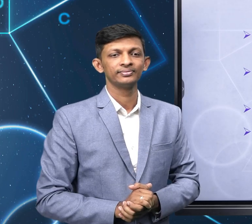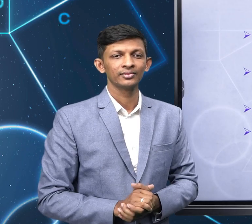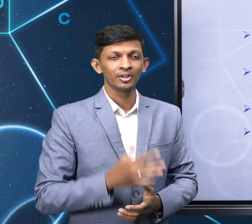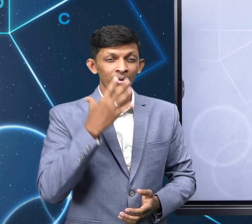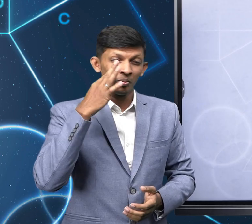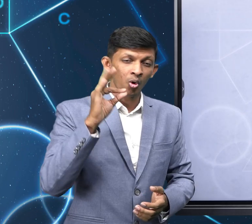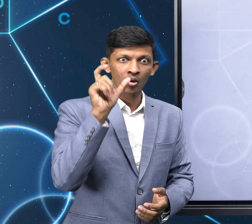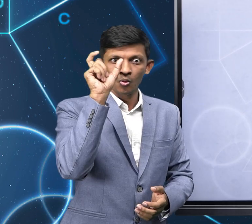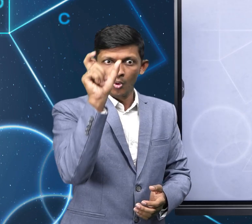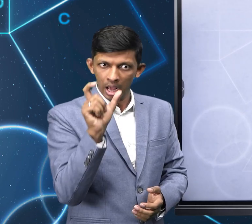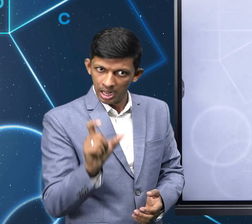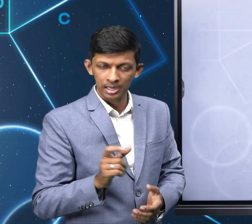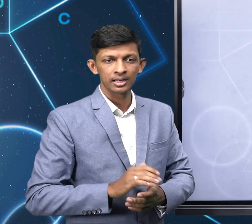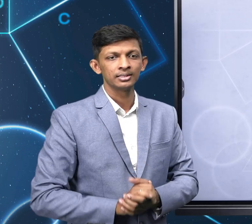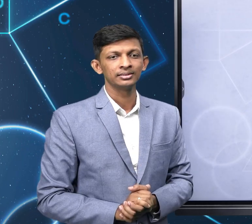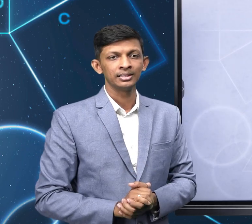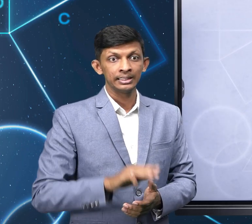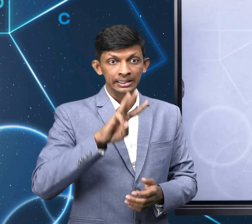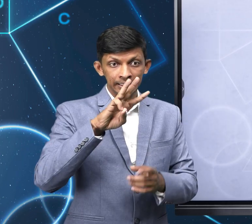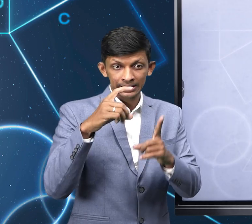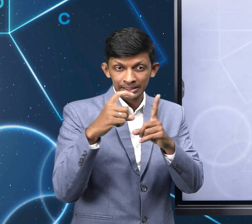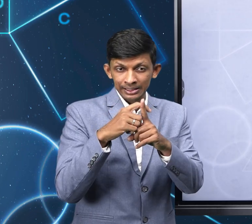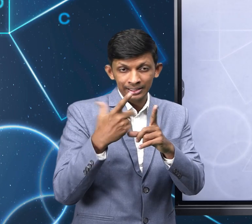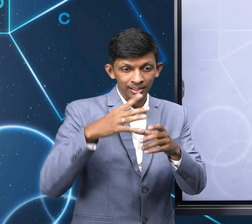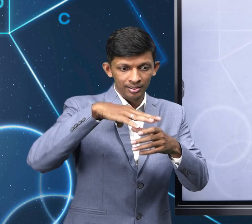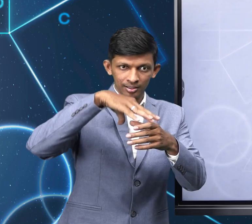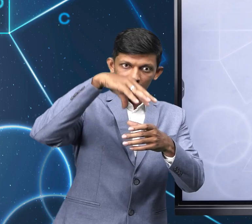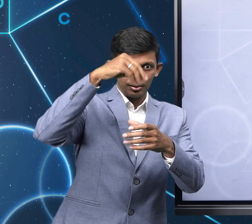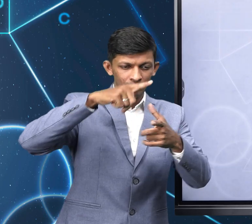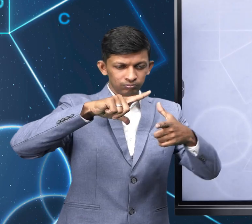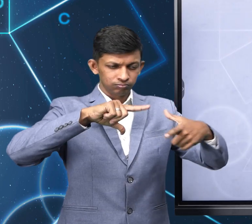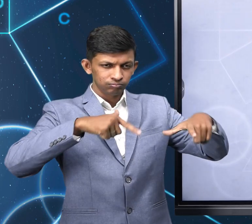या धड्यातील कीवर्ड्स असे आहेत: 3D आकार,